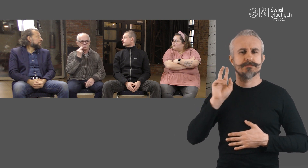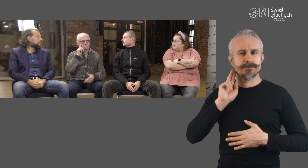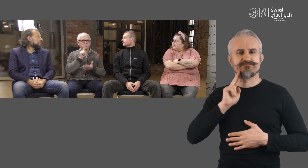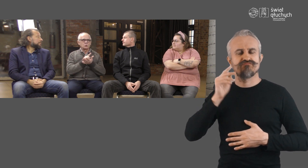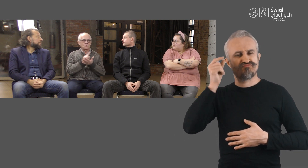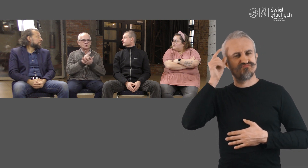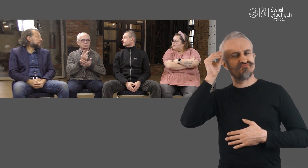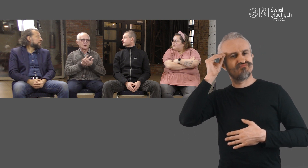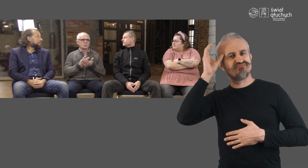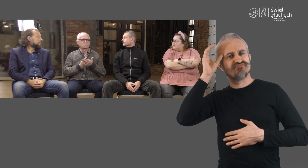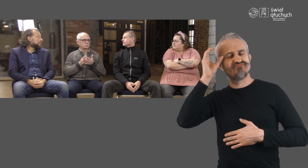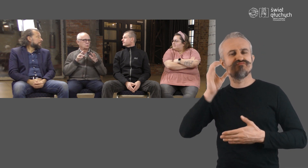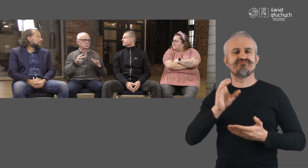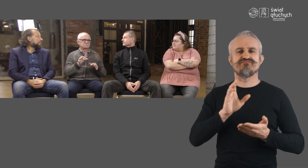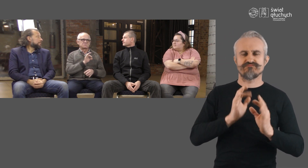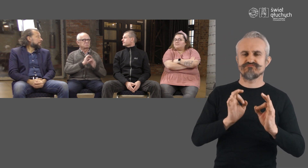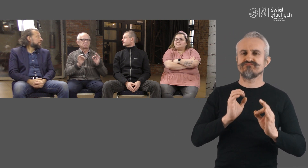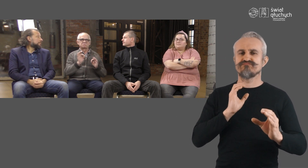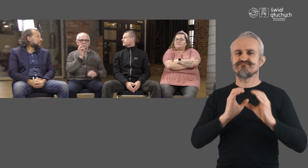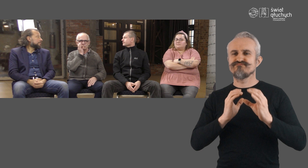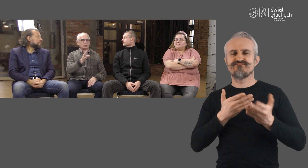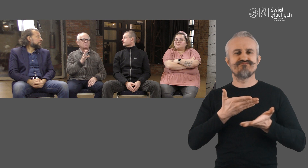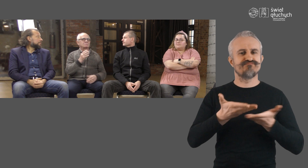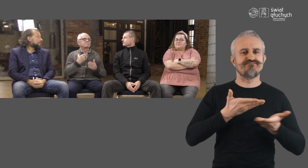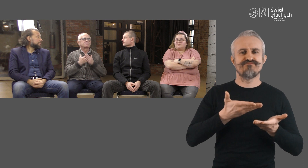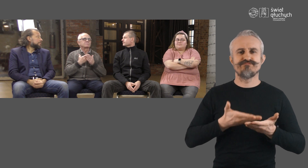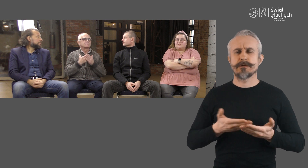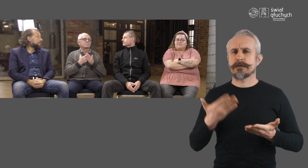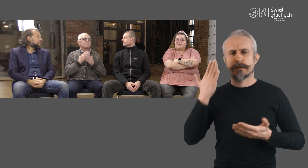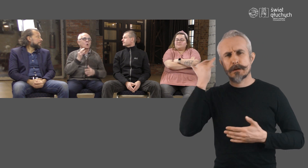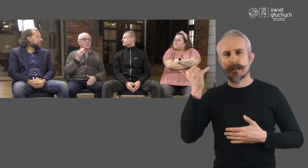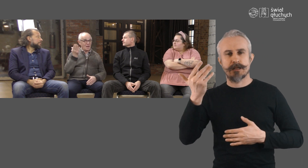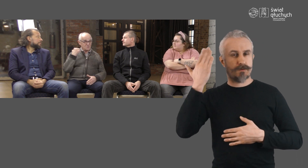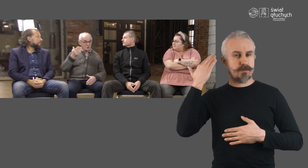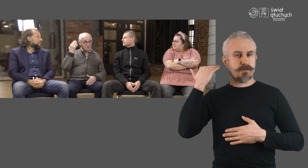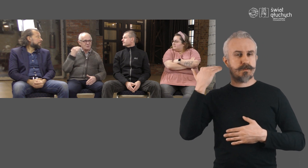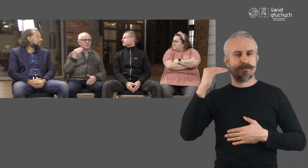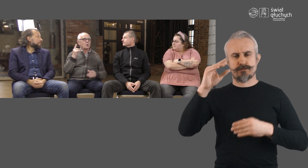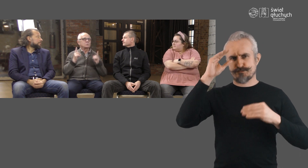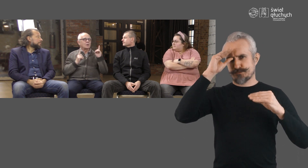dawniej głusi dobrze czytali. Dlaczego?